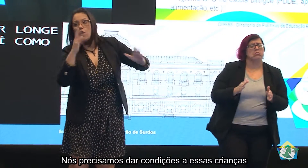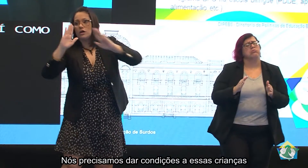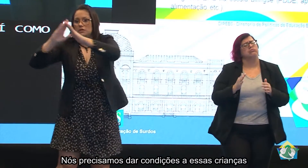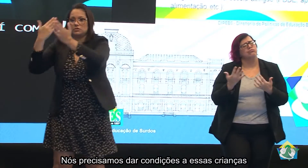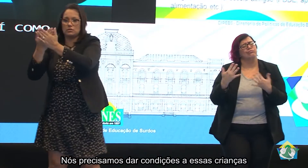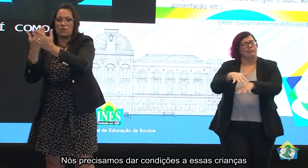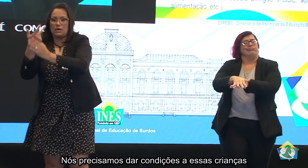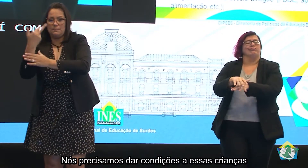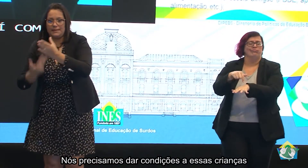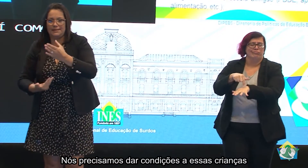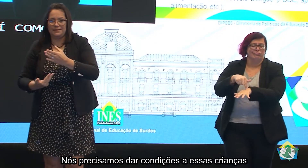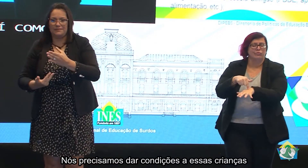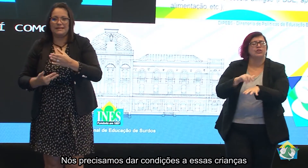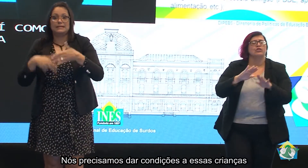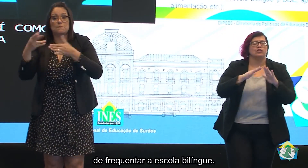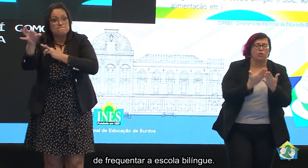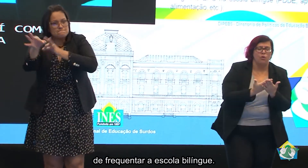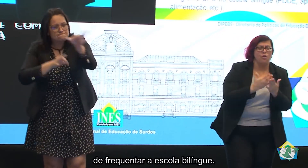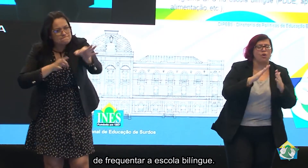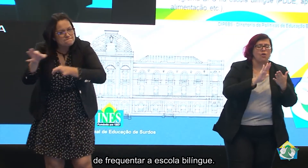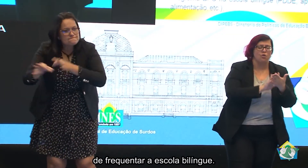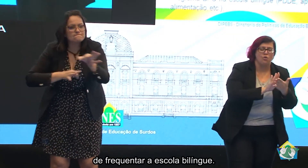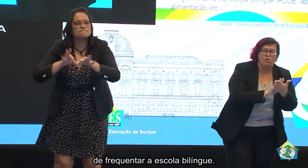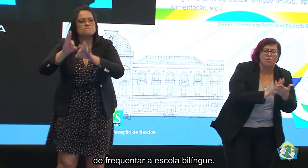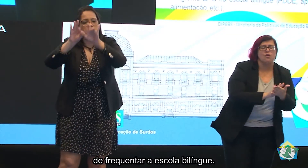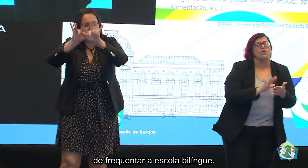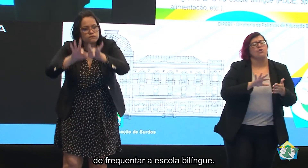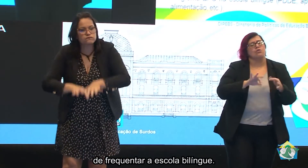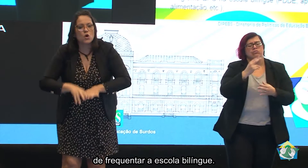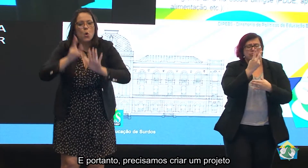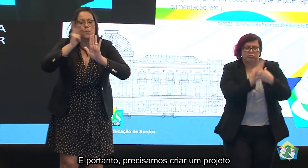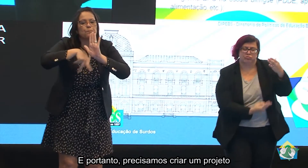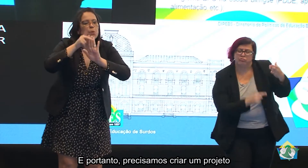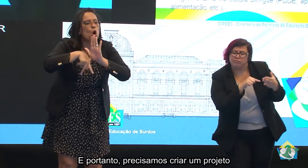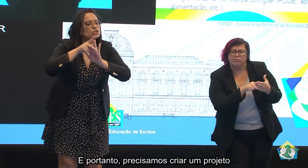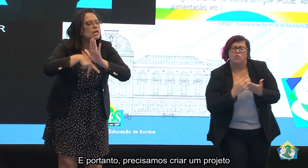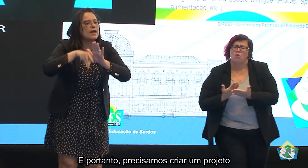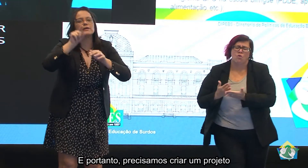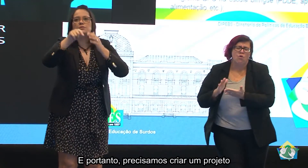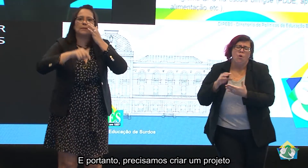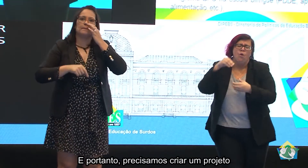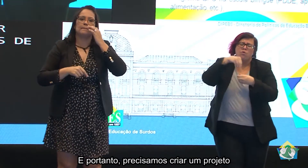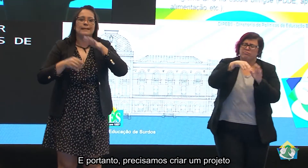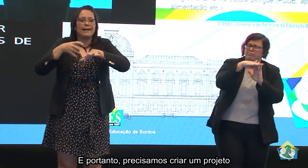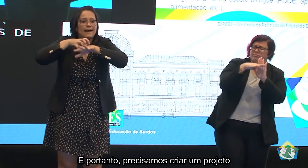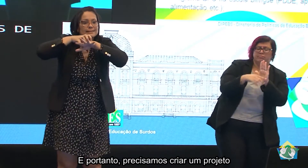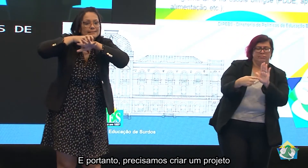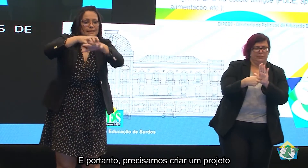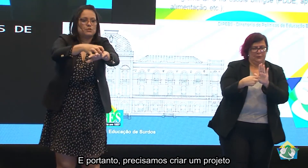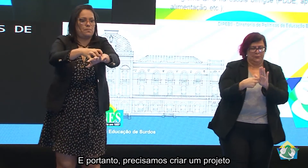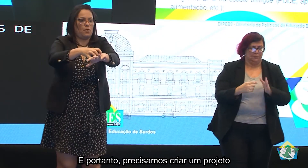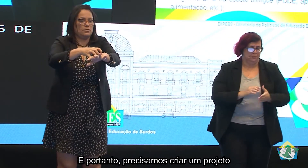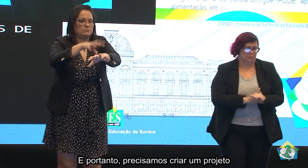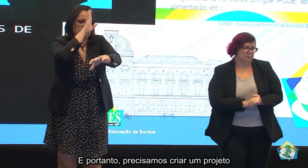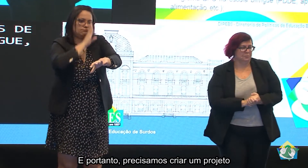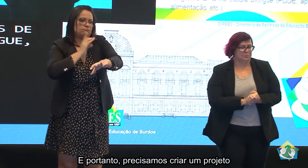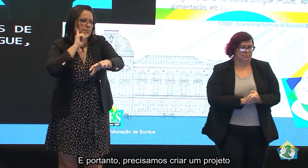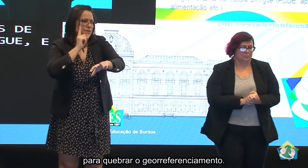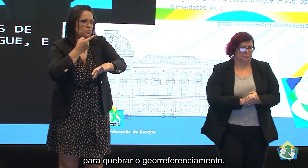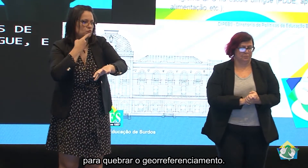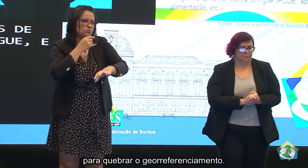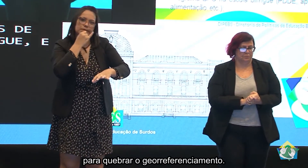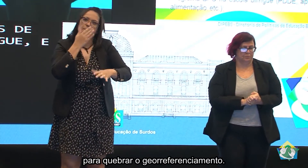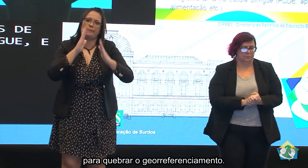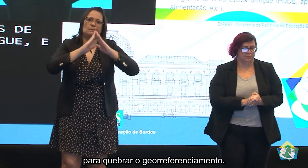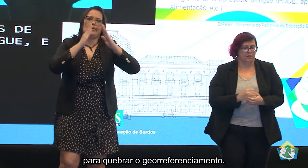Nós precisamos dar condições a essas crianças de frequentar a escola bilíngue. E, portanto, precisamos criar um projeto